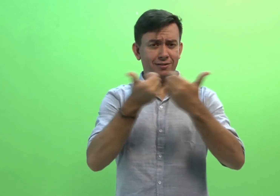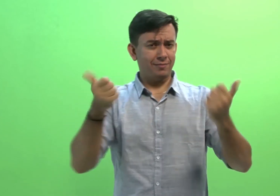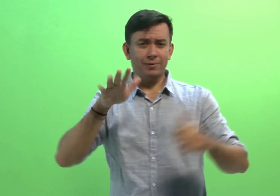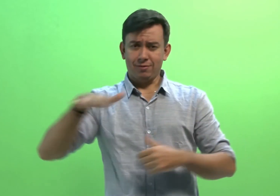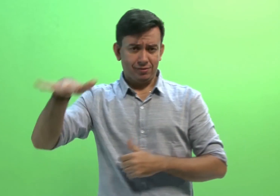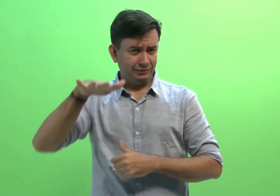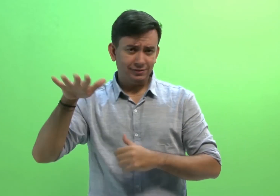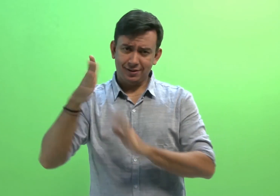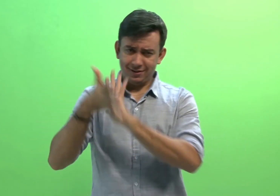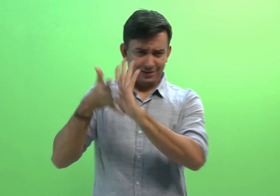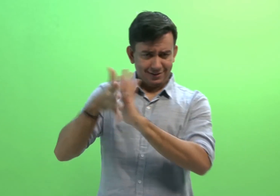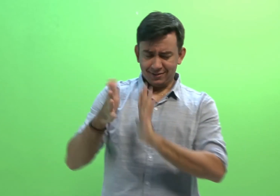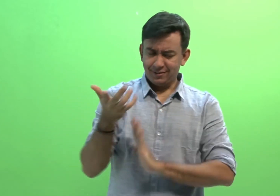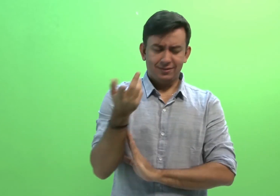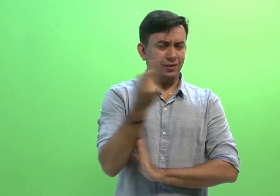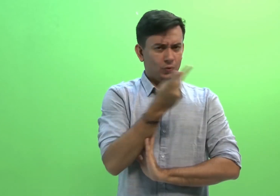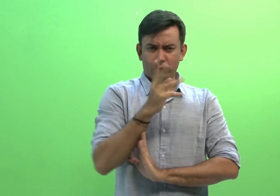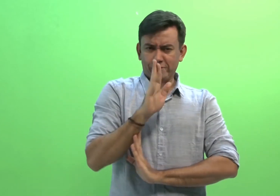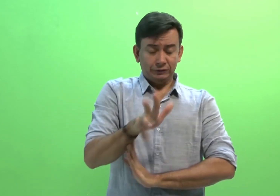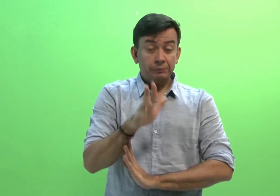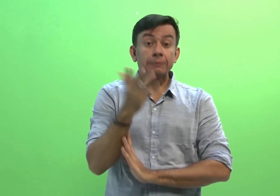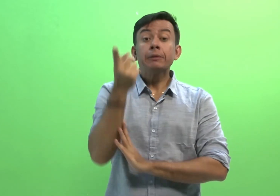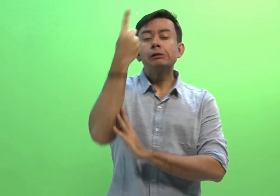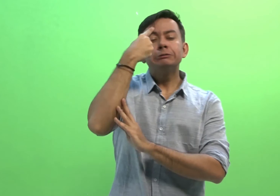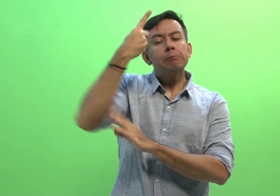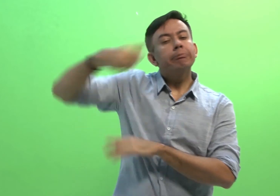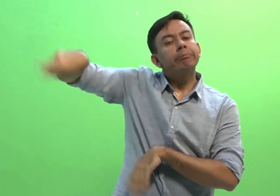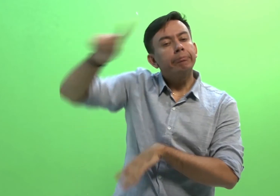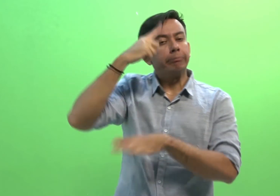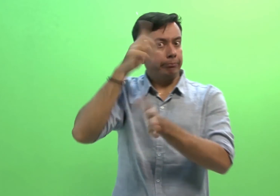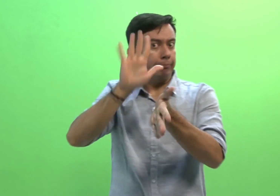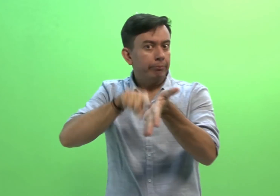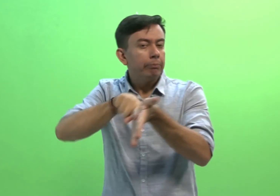sinal para sexo é outro. Também acredita-se